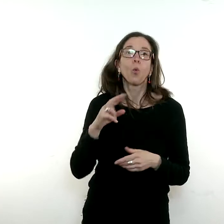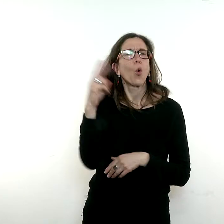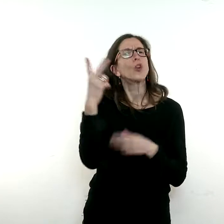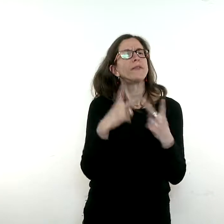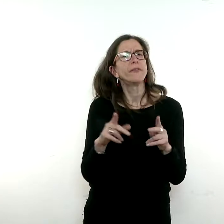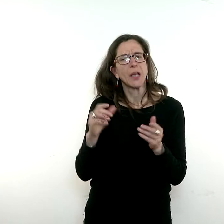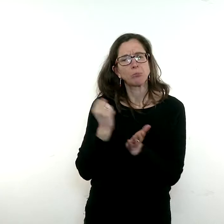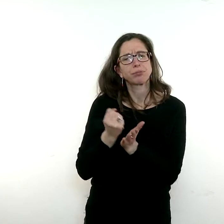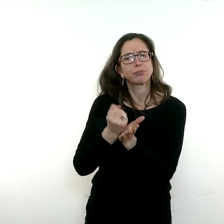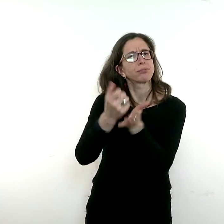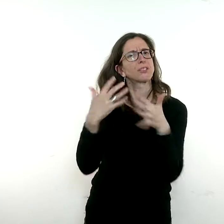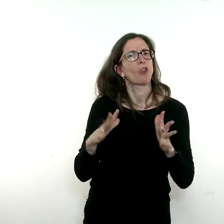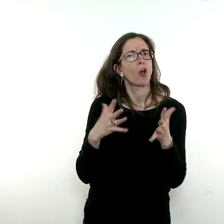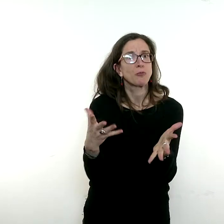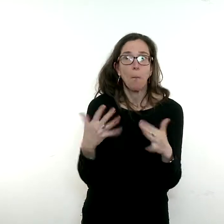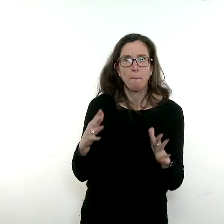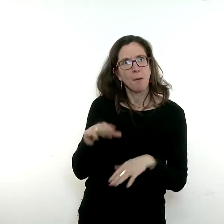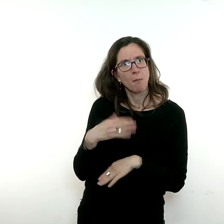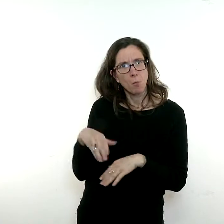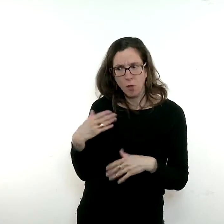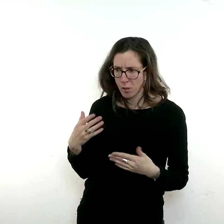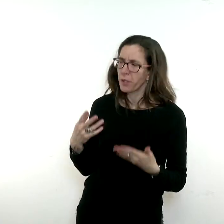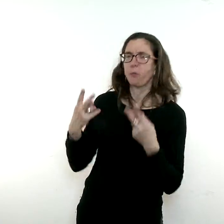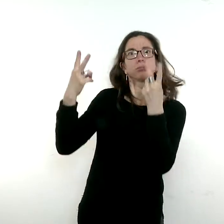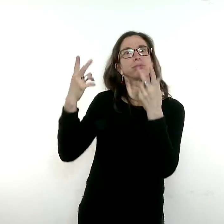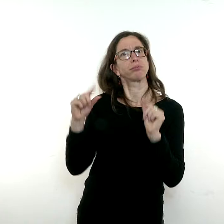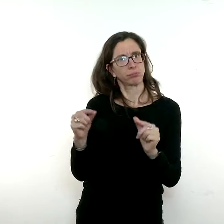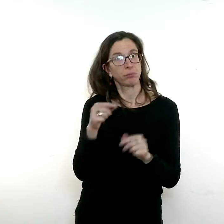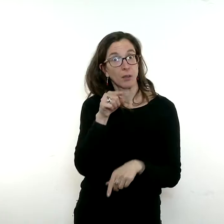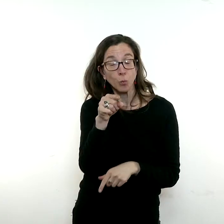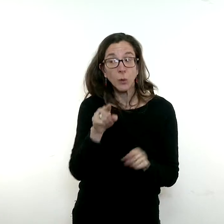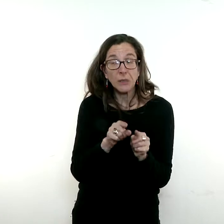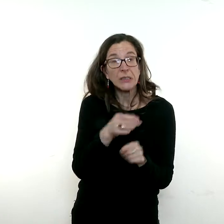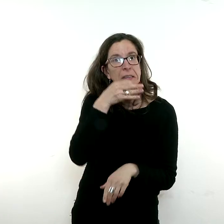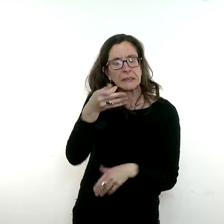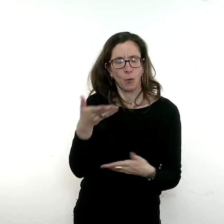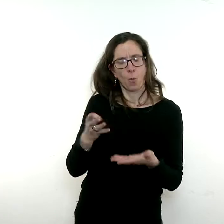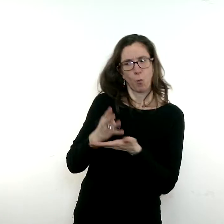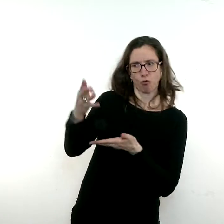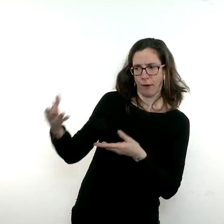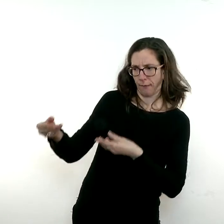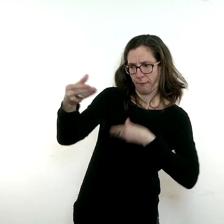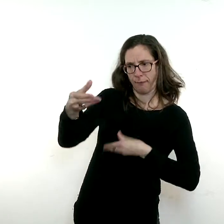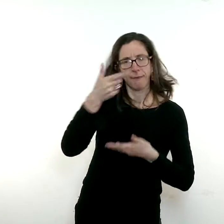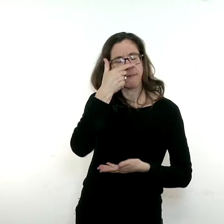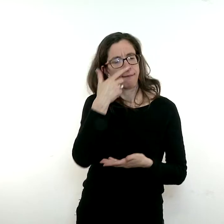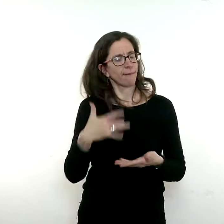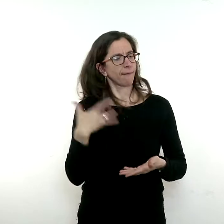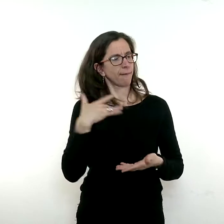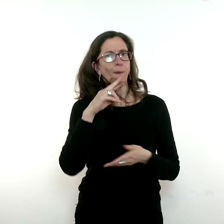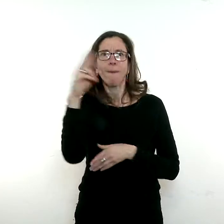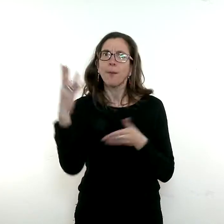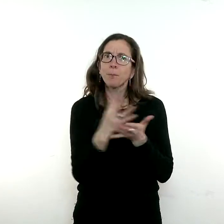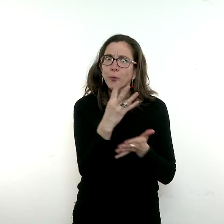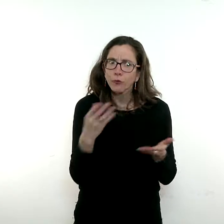Mais surtout, ce qui était le 3e point qui était très important, c'est que ce projet était en résonance complète avec un autre projet que nous